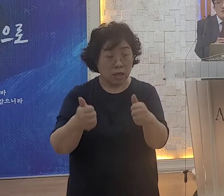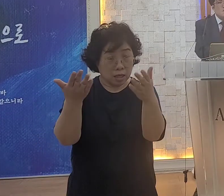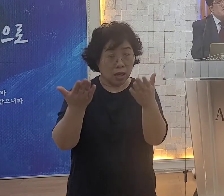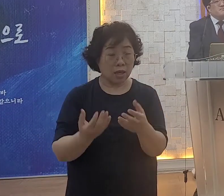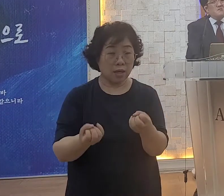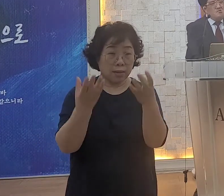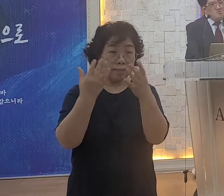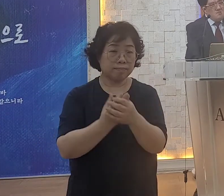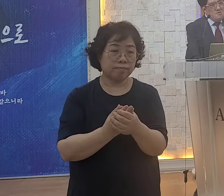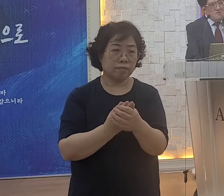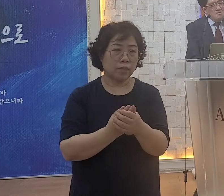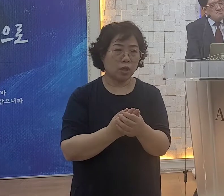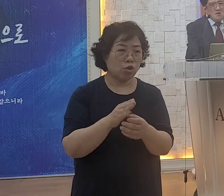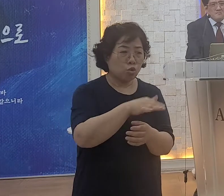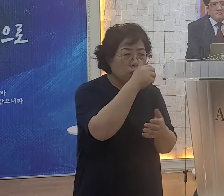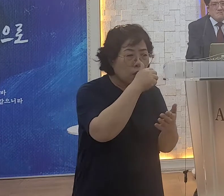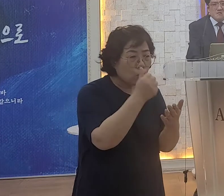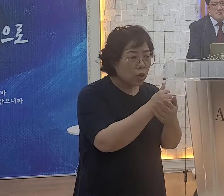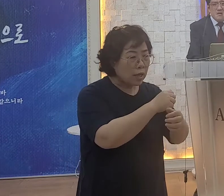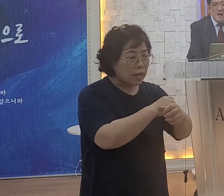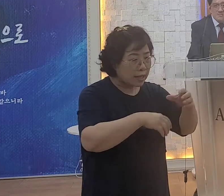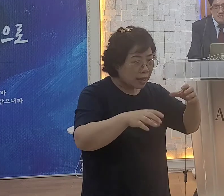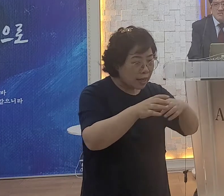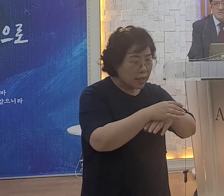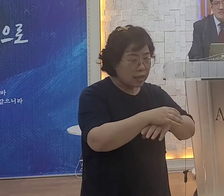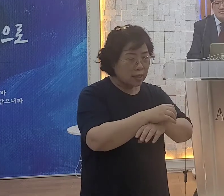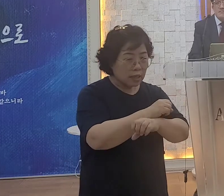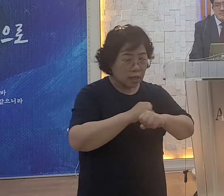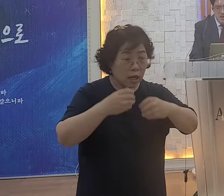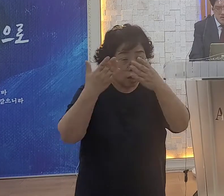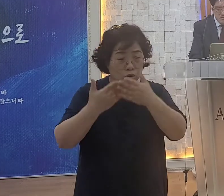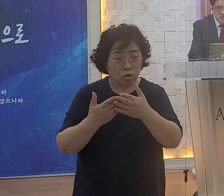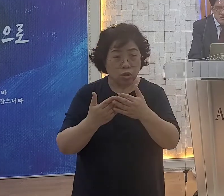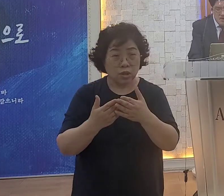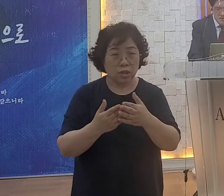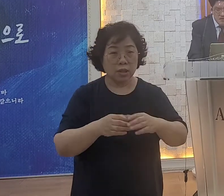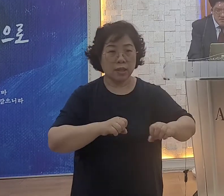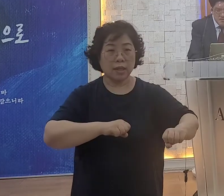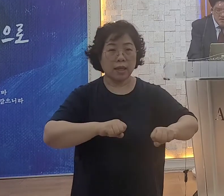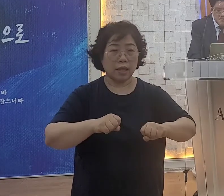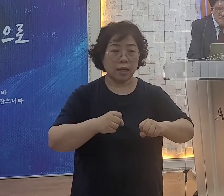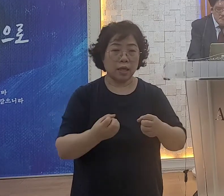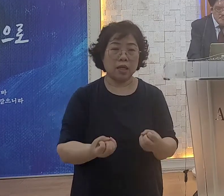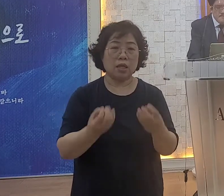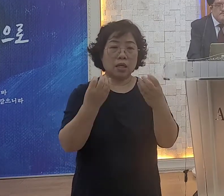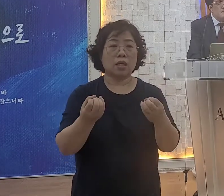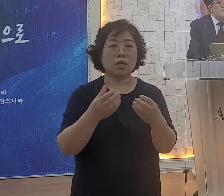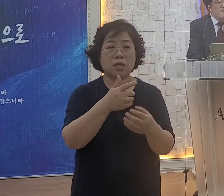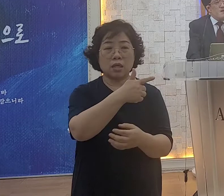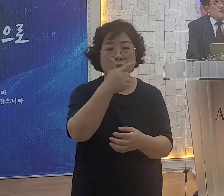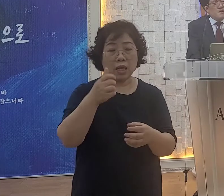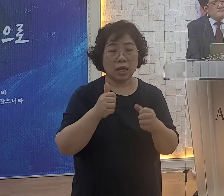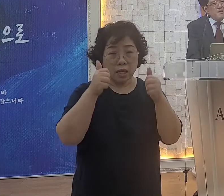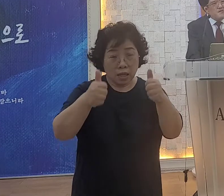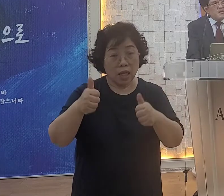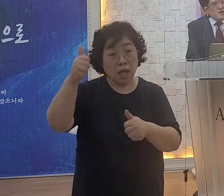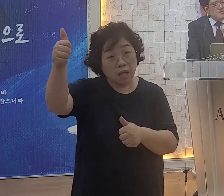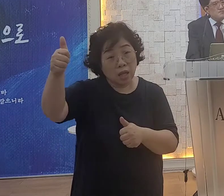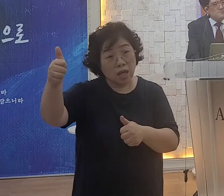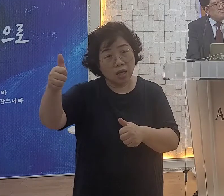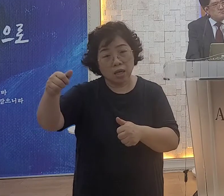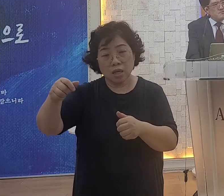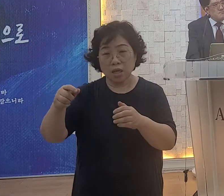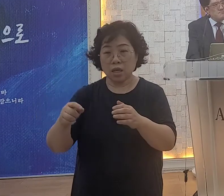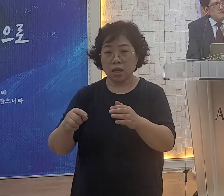대신해서 그 피로 우리의 모든 죄를 사하는 의식을 대제사장이 하게 되는데, 그럼 왜 아까